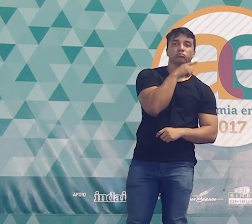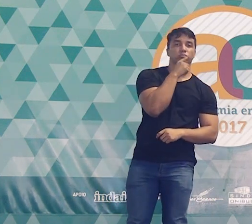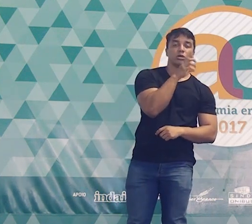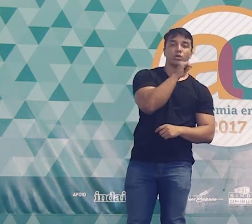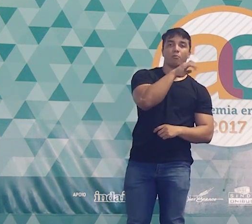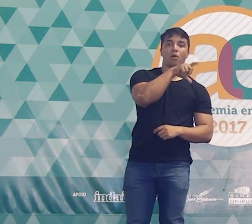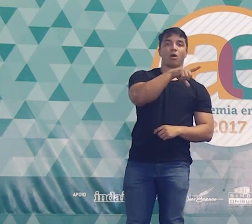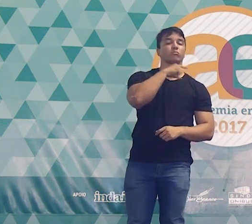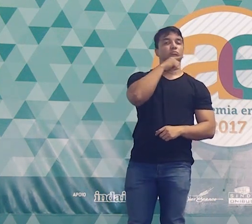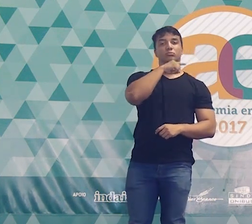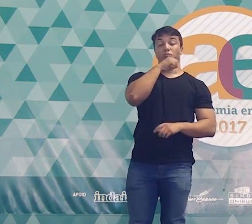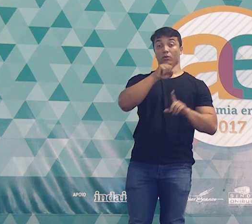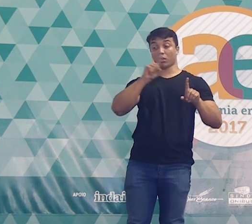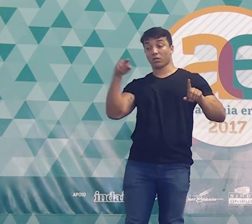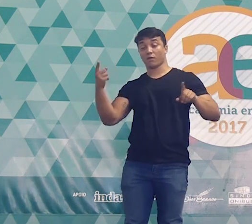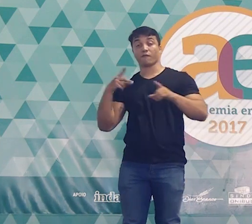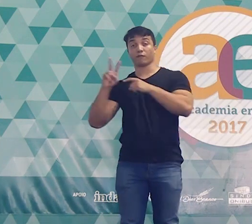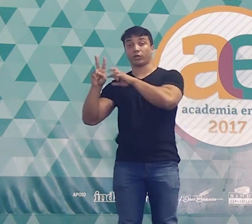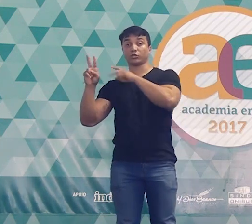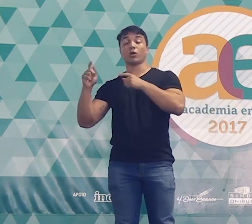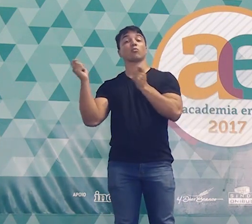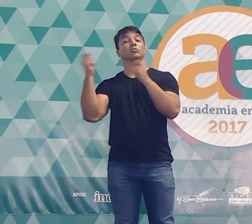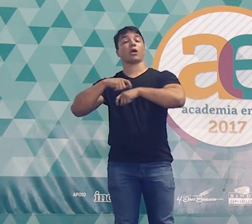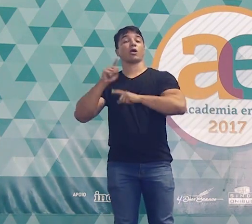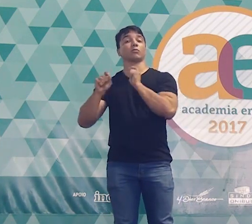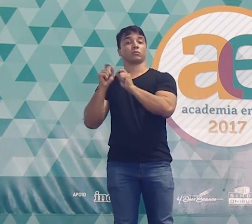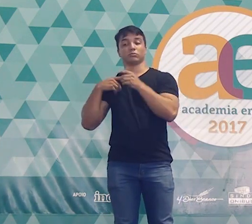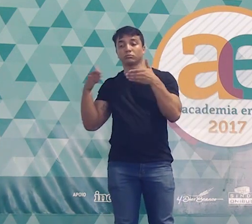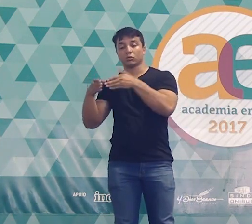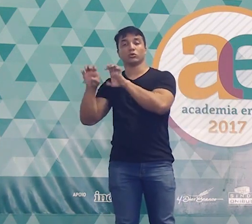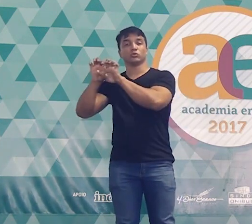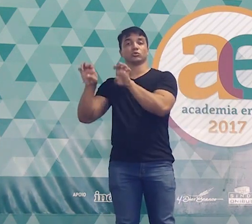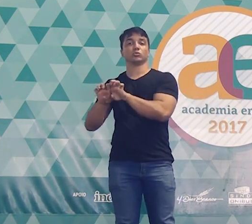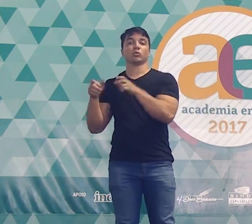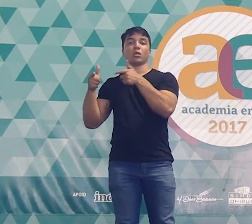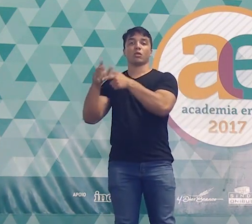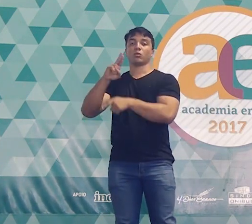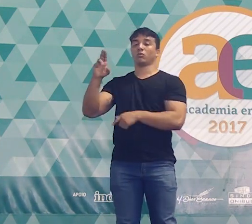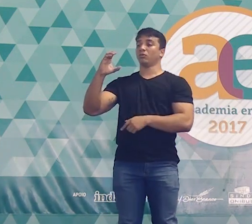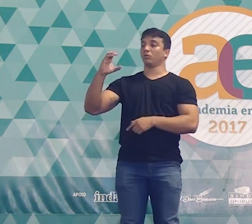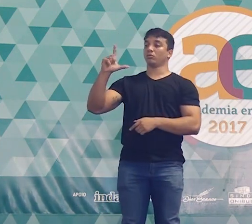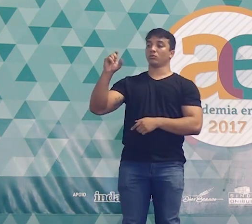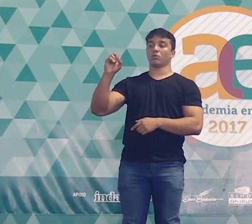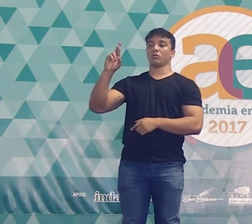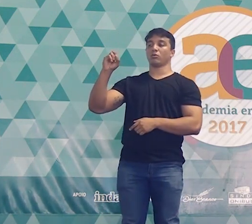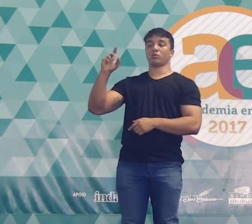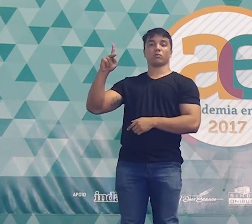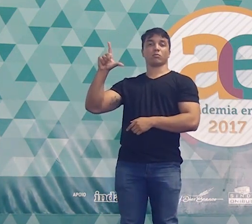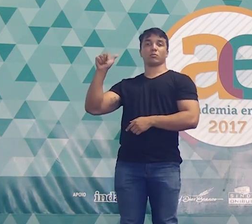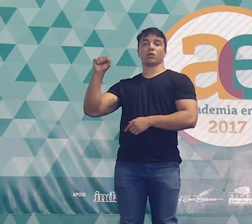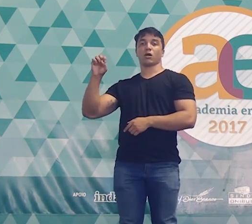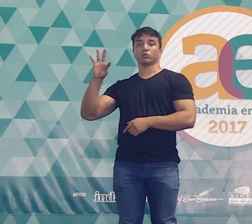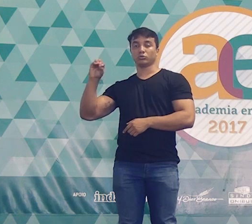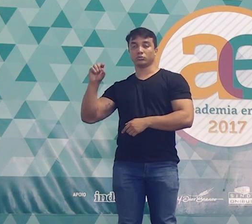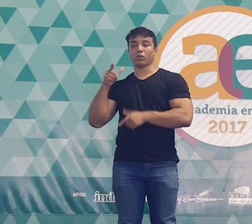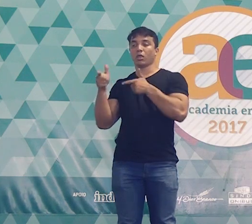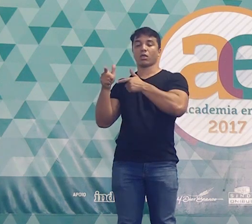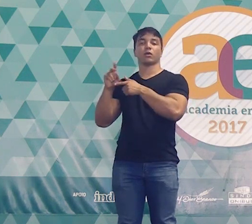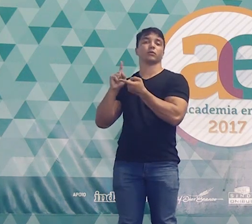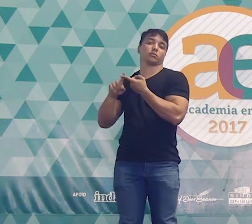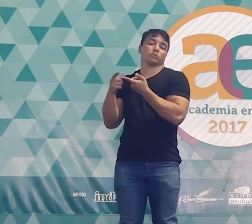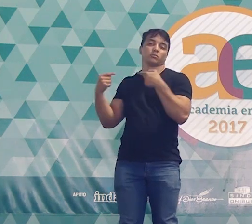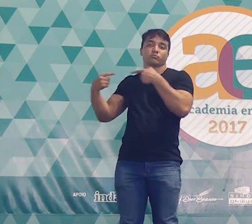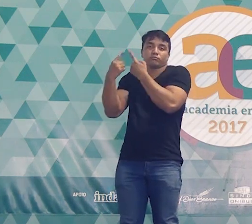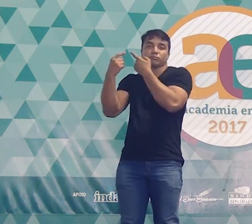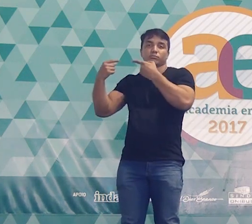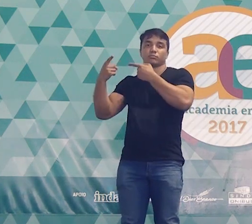Então a célula vegetal, ela vai ter ainda uma estrutura chamada de cloroplasto, tá certo? Normalmente chamado